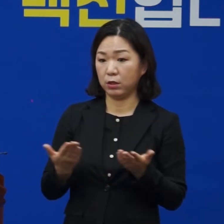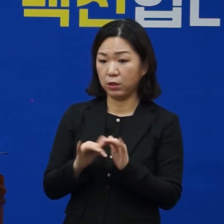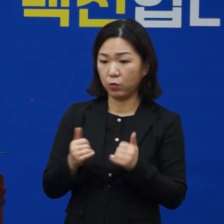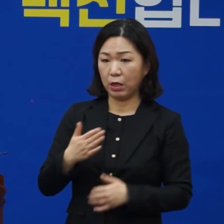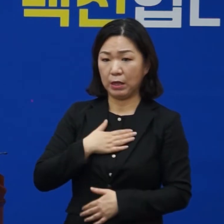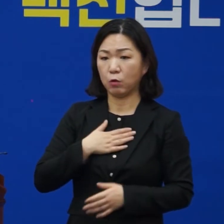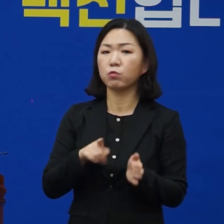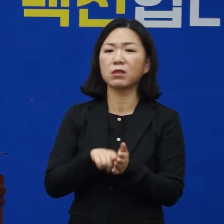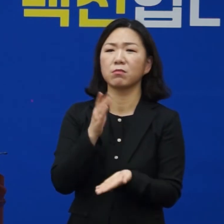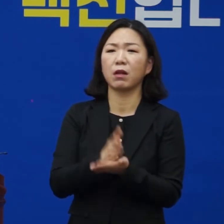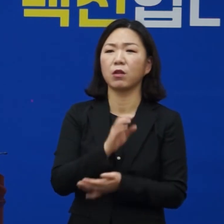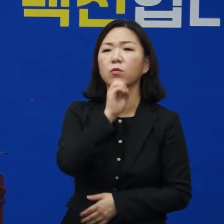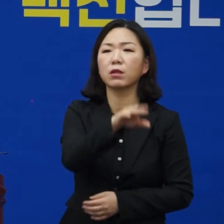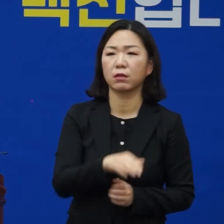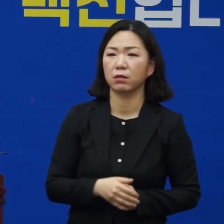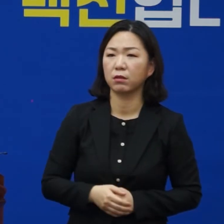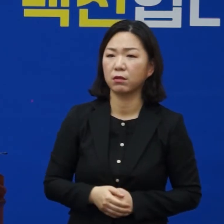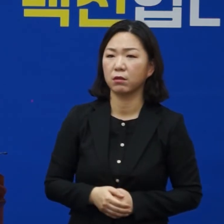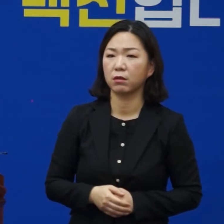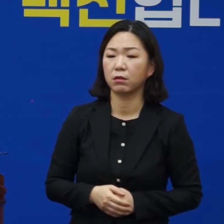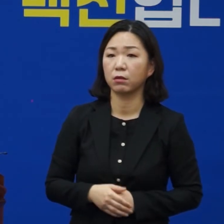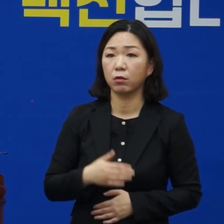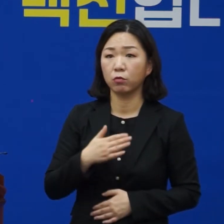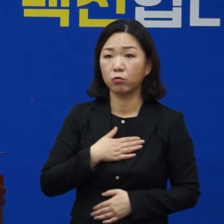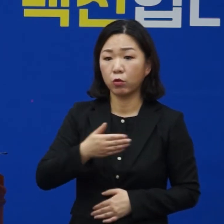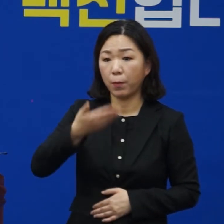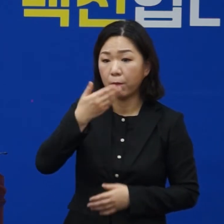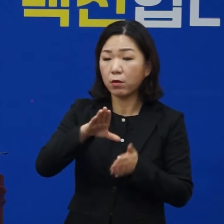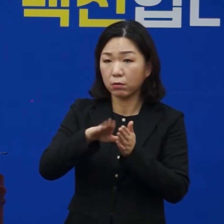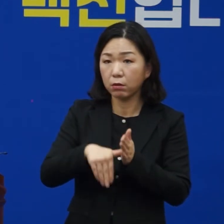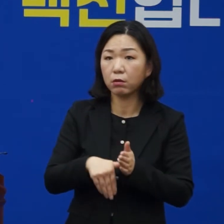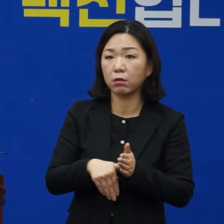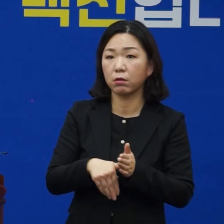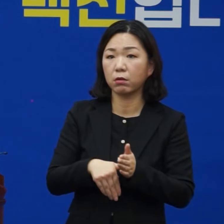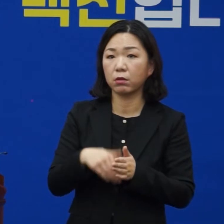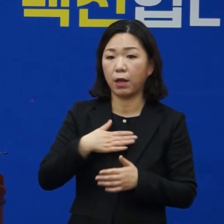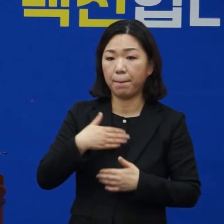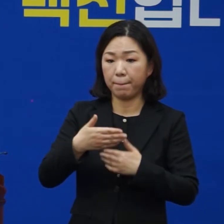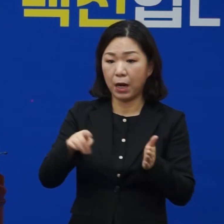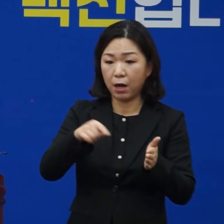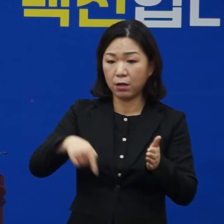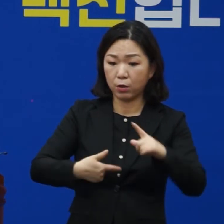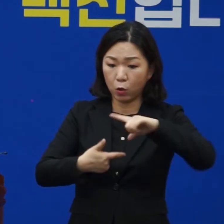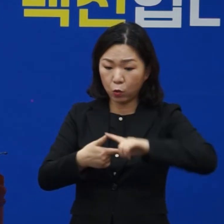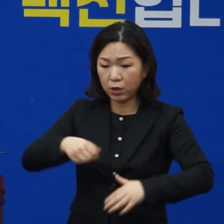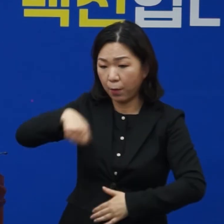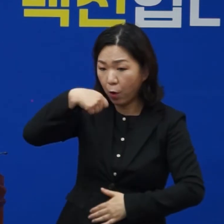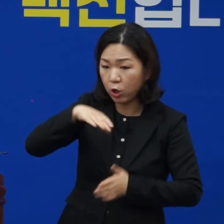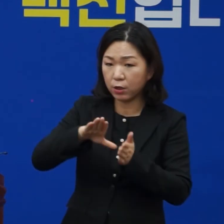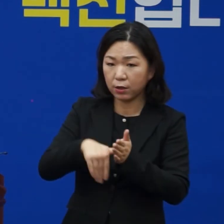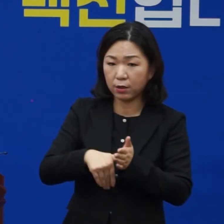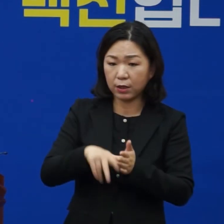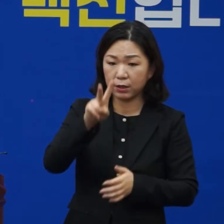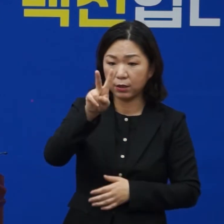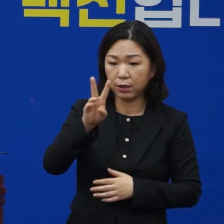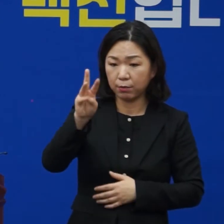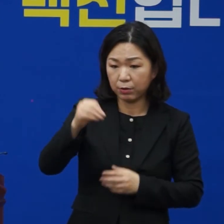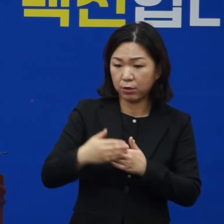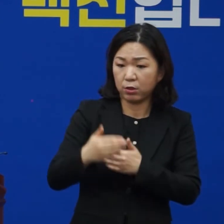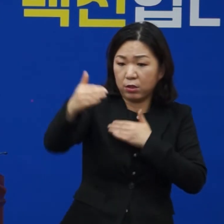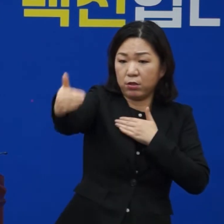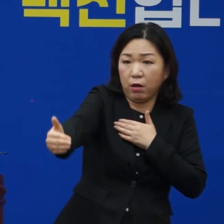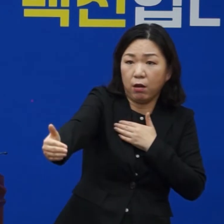나도 믿지 말라고 얘기합니다. 우리들도 밥 먹을 때 제 방에서 도시락 먹을 때 거리 2m 이상씩